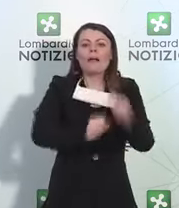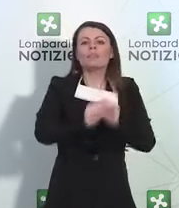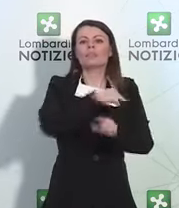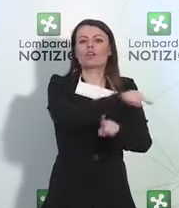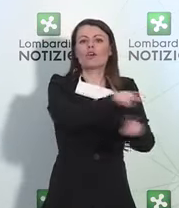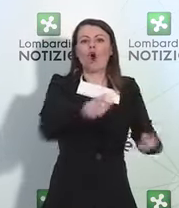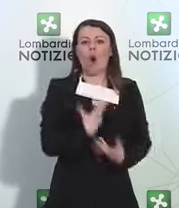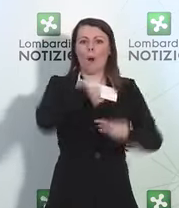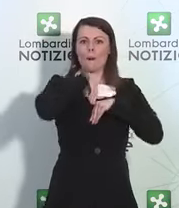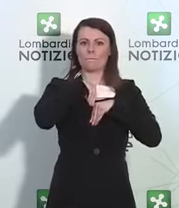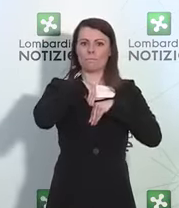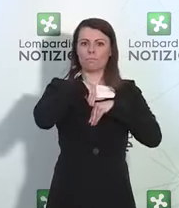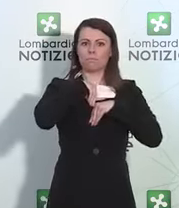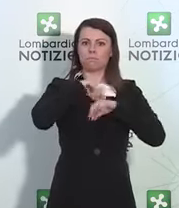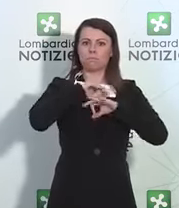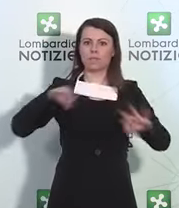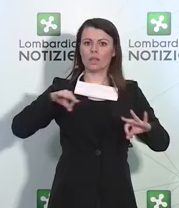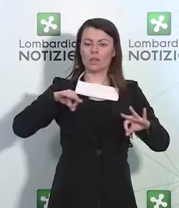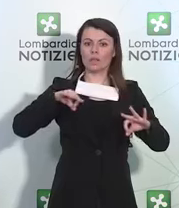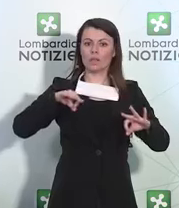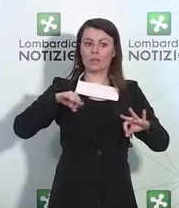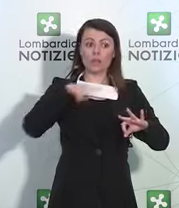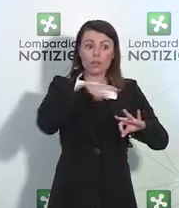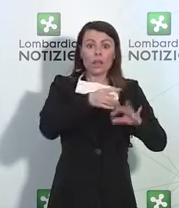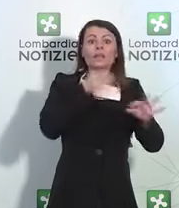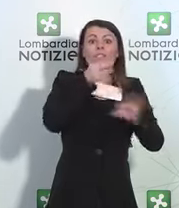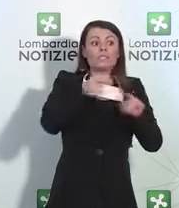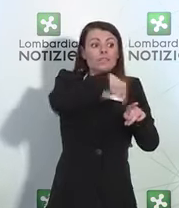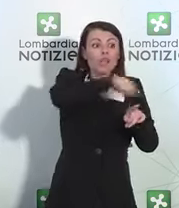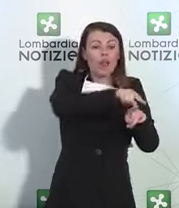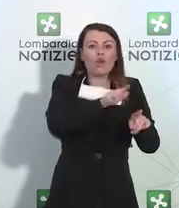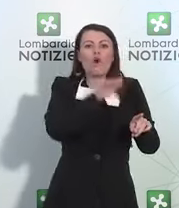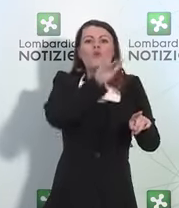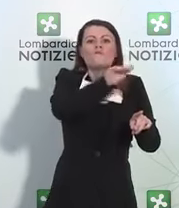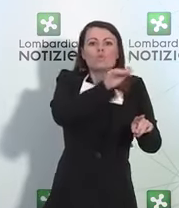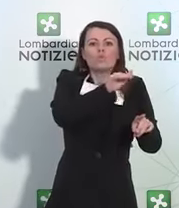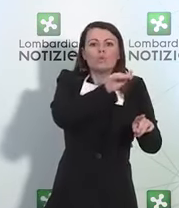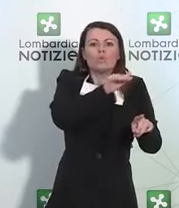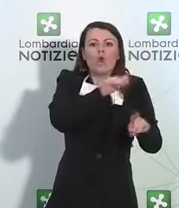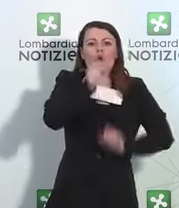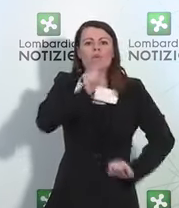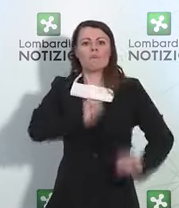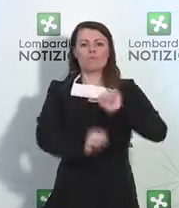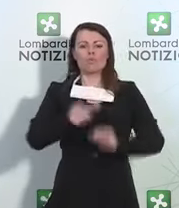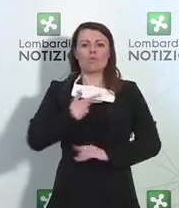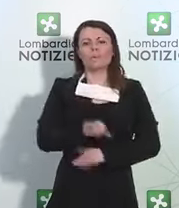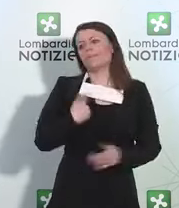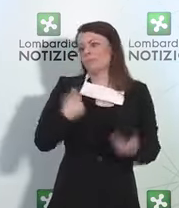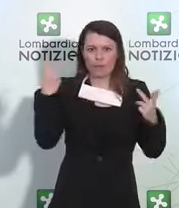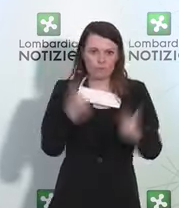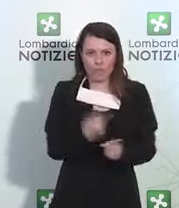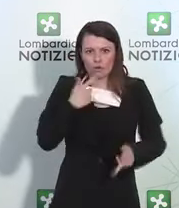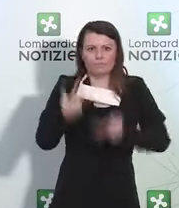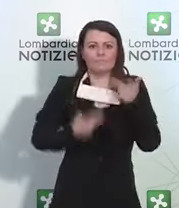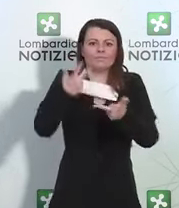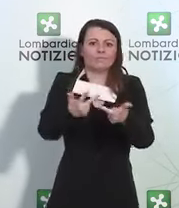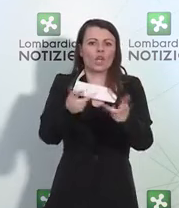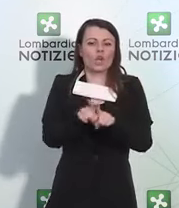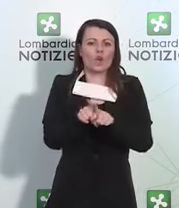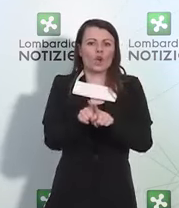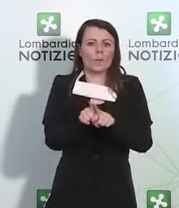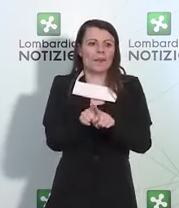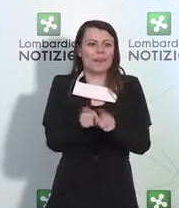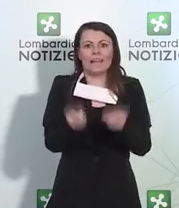consentono loro di essere per il futuro immuni io ve la dico in modo molto rozzo però questa